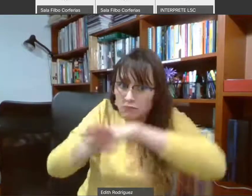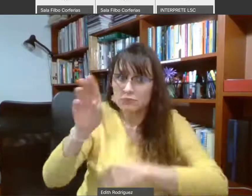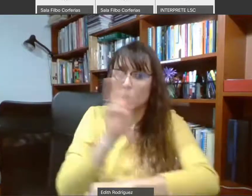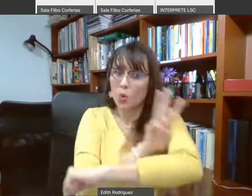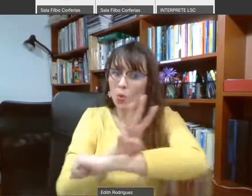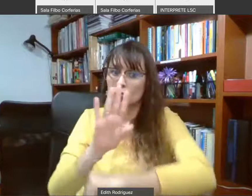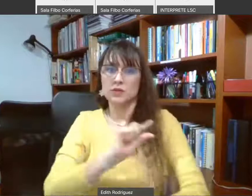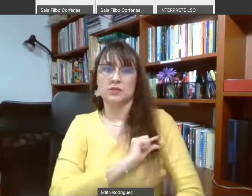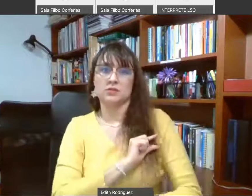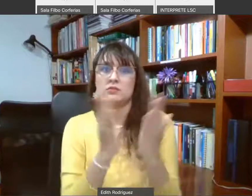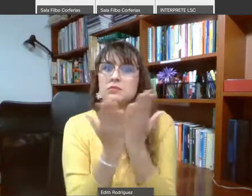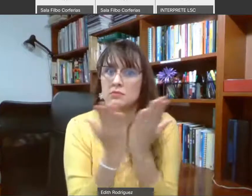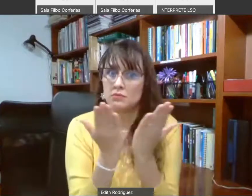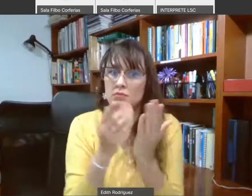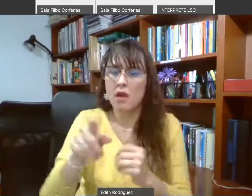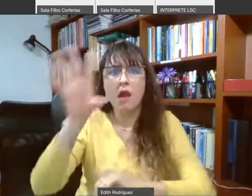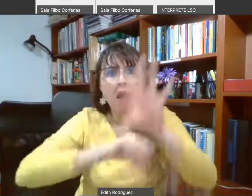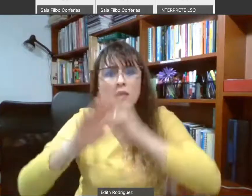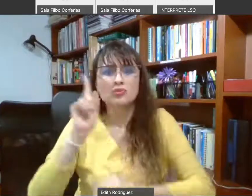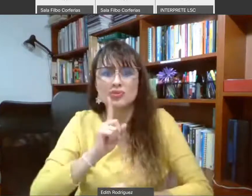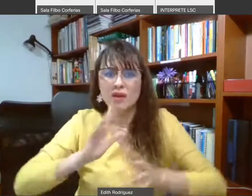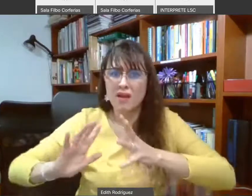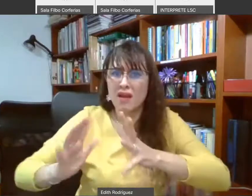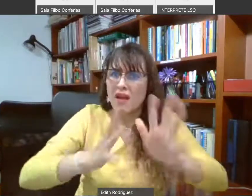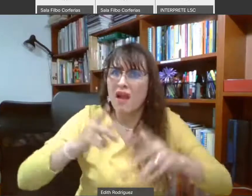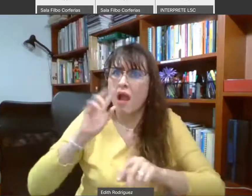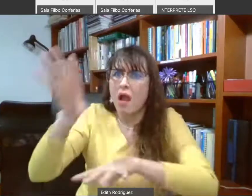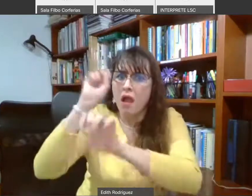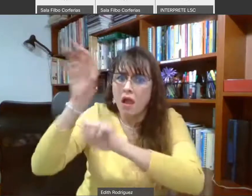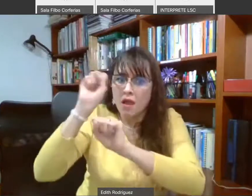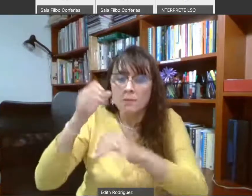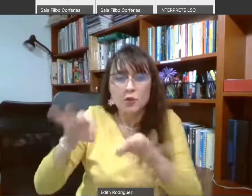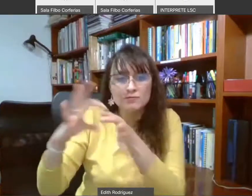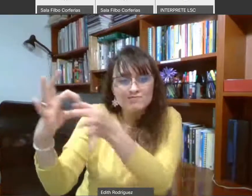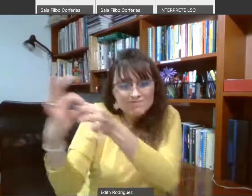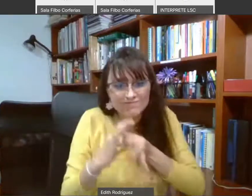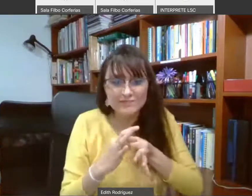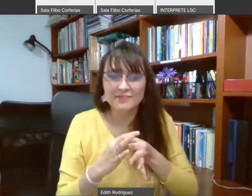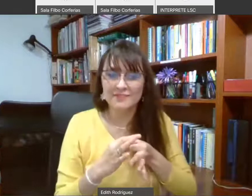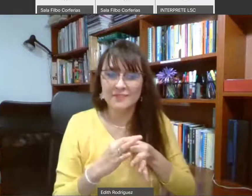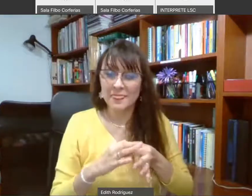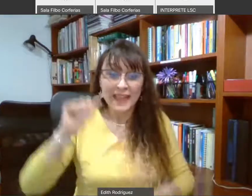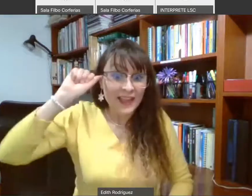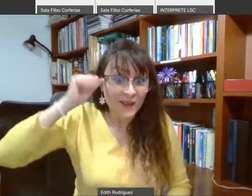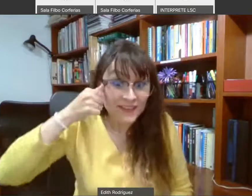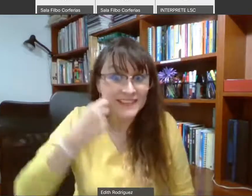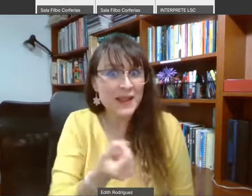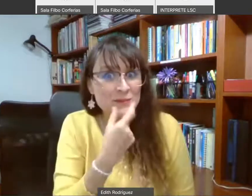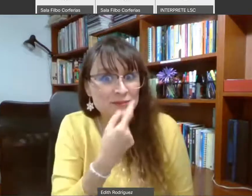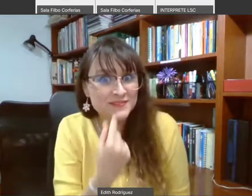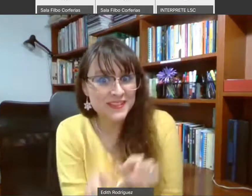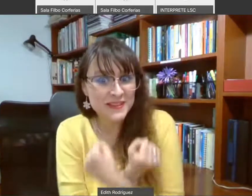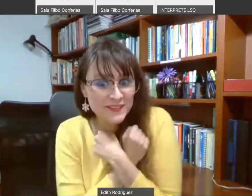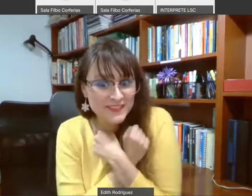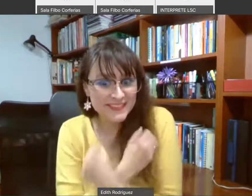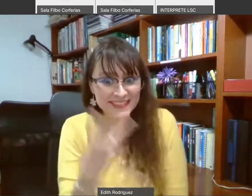Muchos videos que son muy importantes para que todos los puedan ver. Entonces, los invito a que ingresen a la página de Insor Educativo y allí pueden